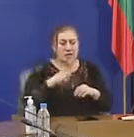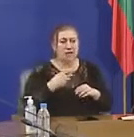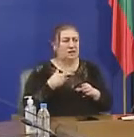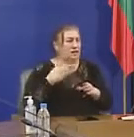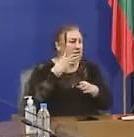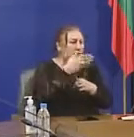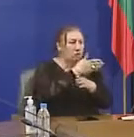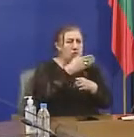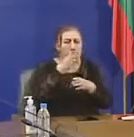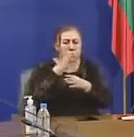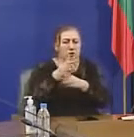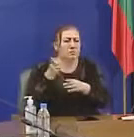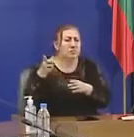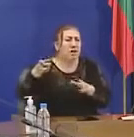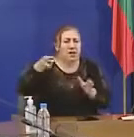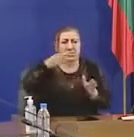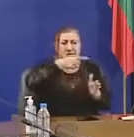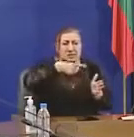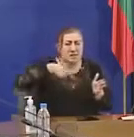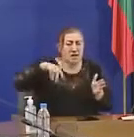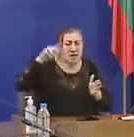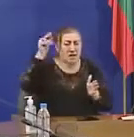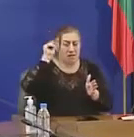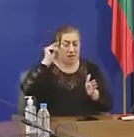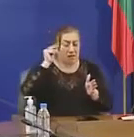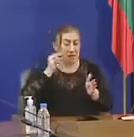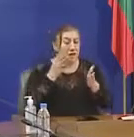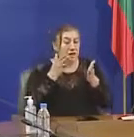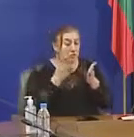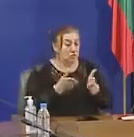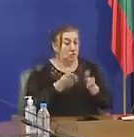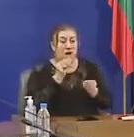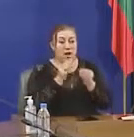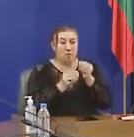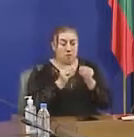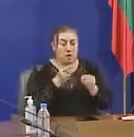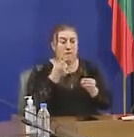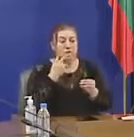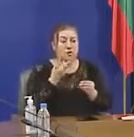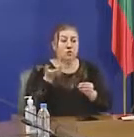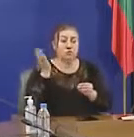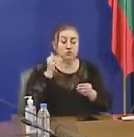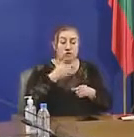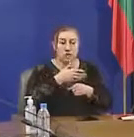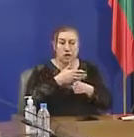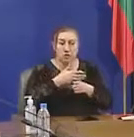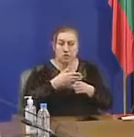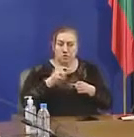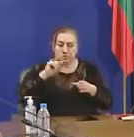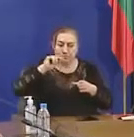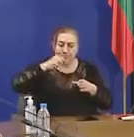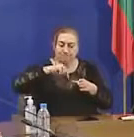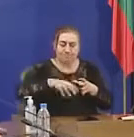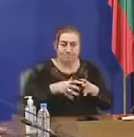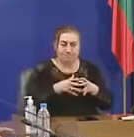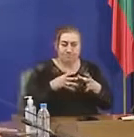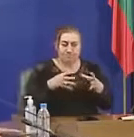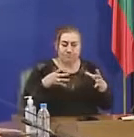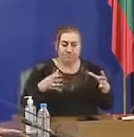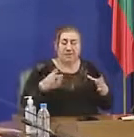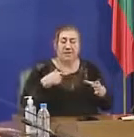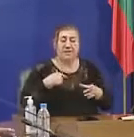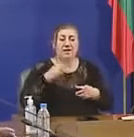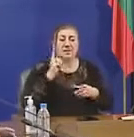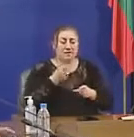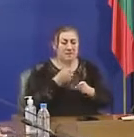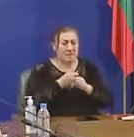навсякъде из България. Това е проблем, който ще се задълбочи и ние сме длъжни да направим максимално възможното